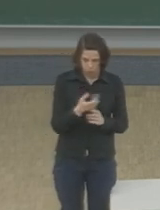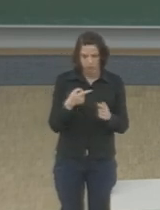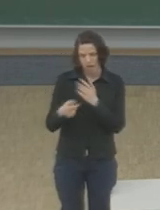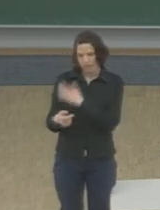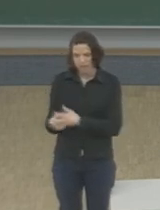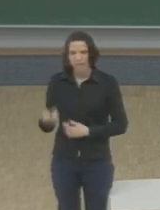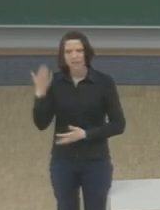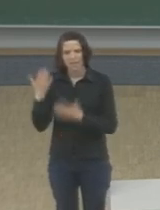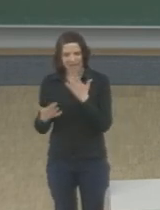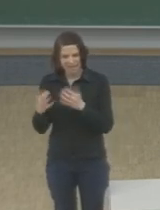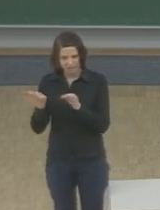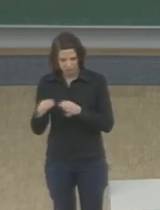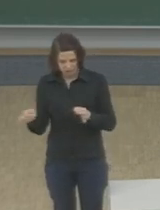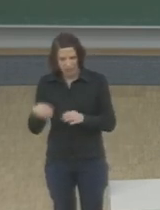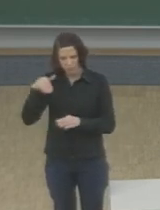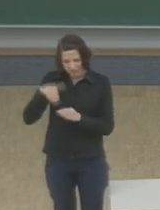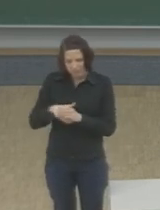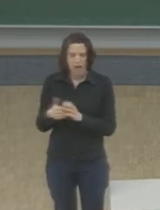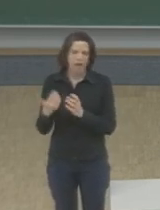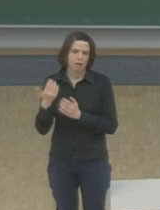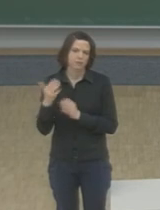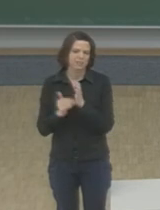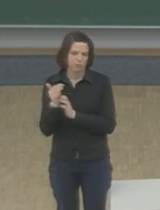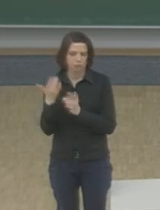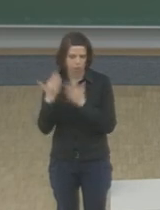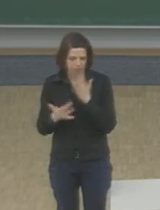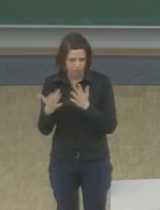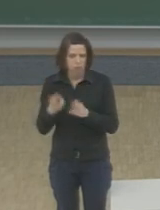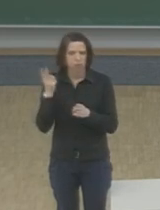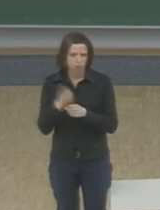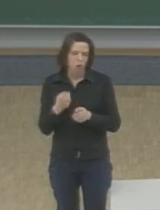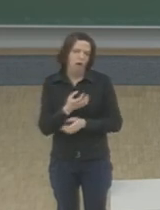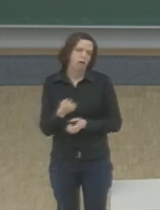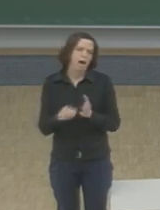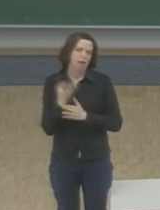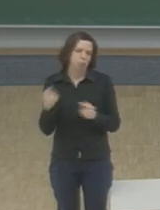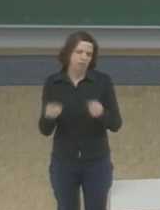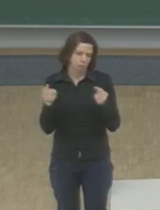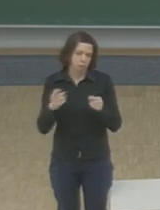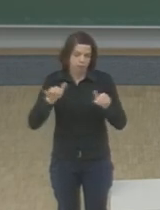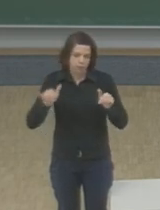Rechenfähigkeiten und innermathematischer Systematik auf der anderen Seite aktuell wieder ziemlich auf.